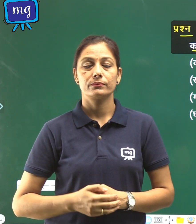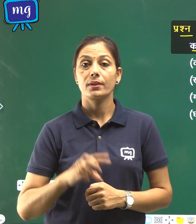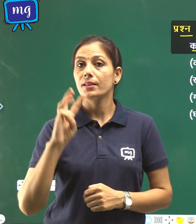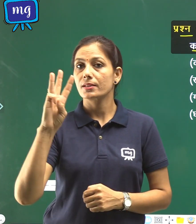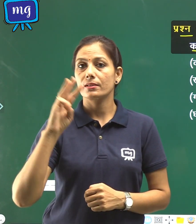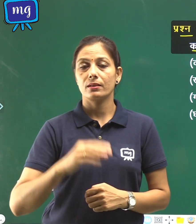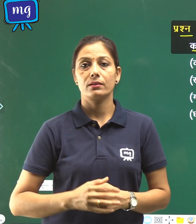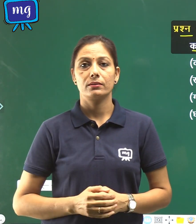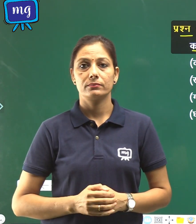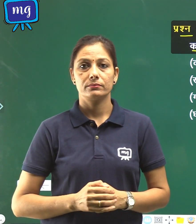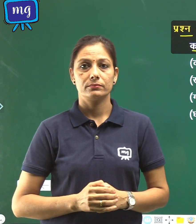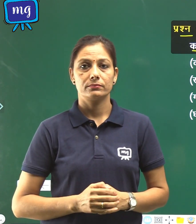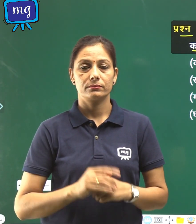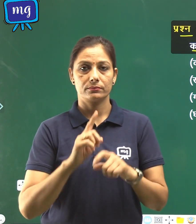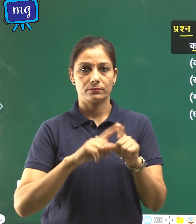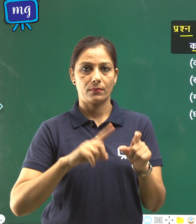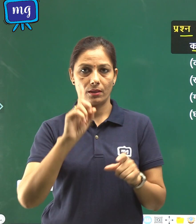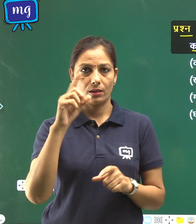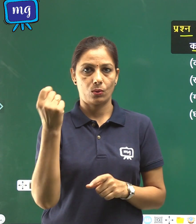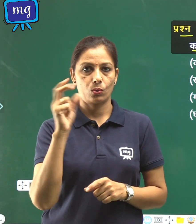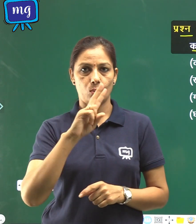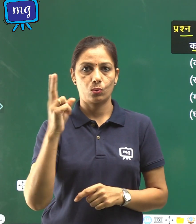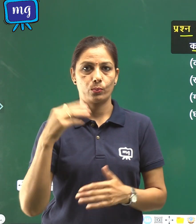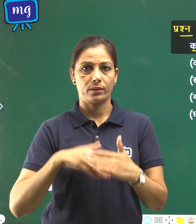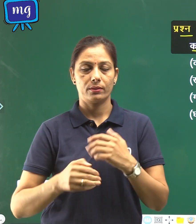तीसरा 1922 में,